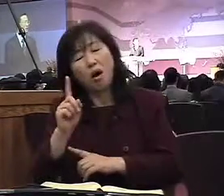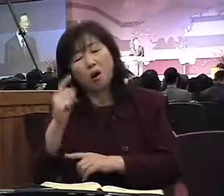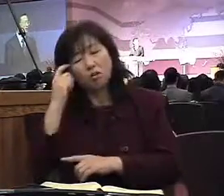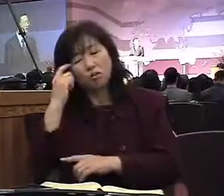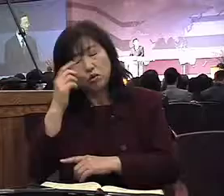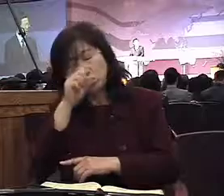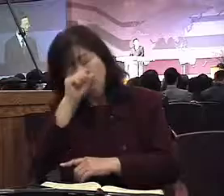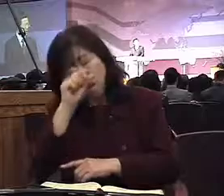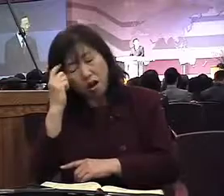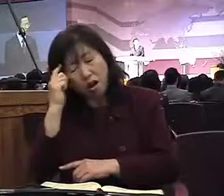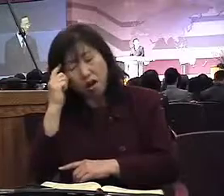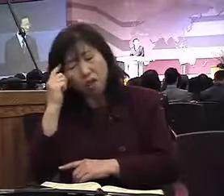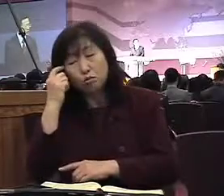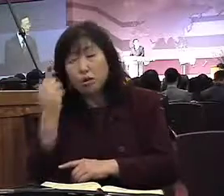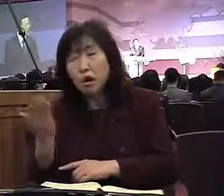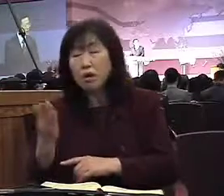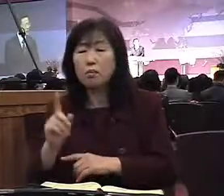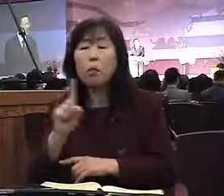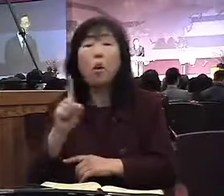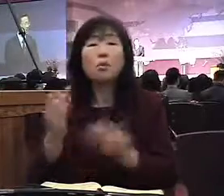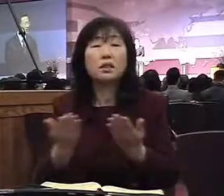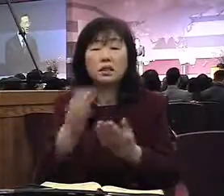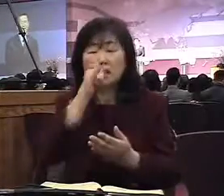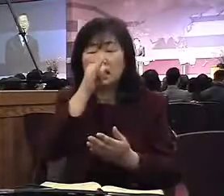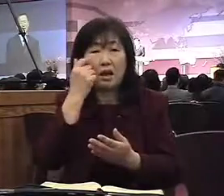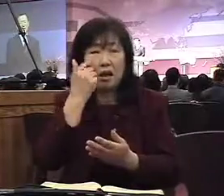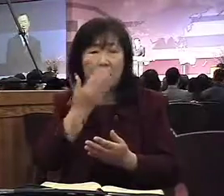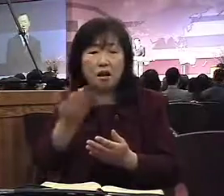그리고 찾아왔다. 무슨 일이신데요?